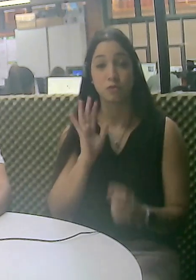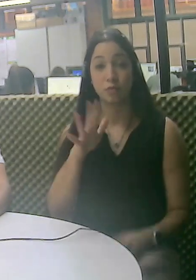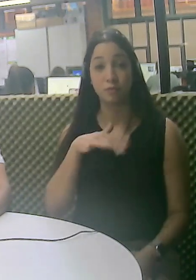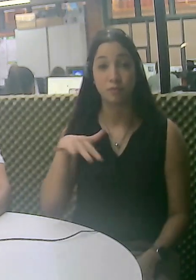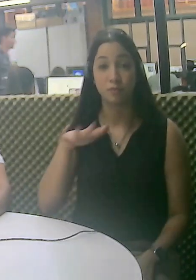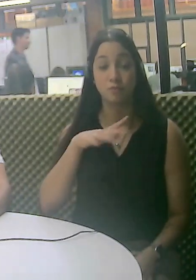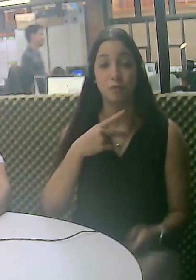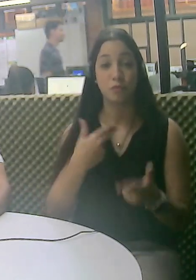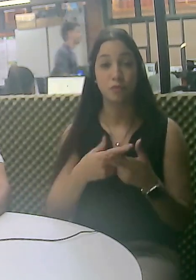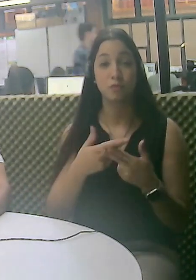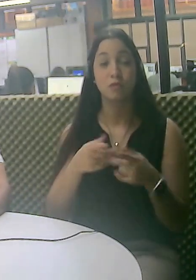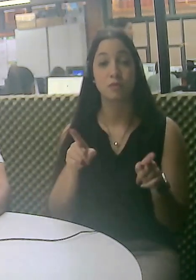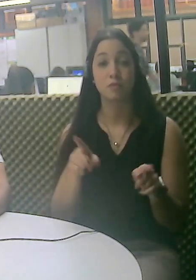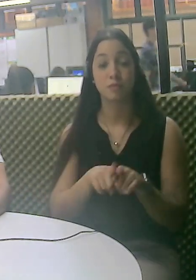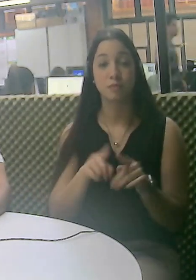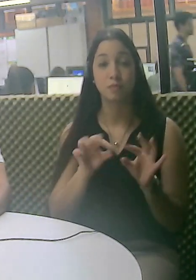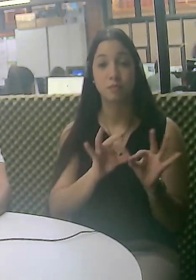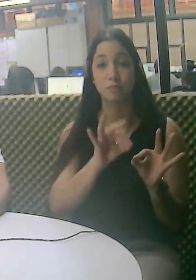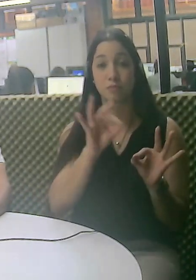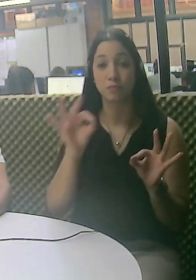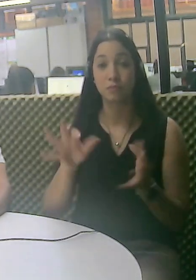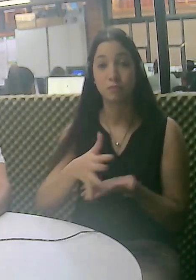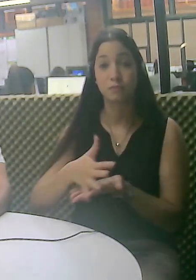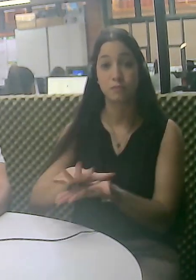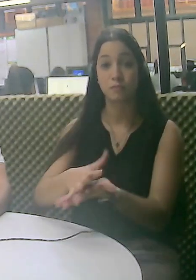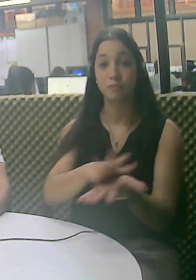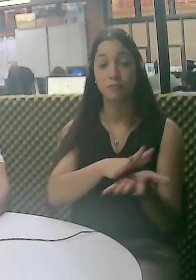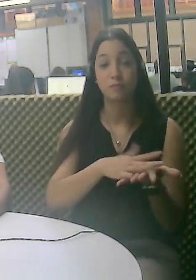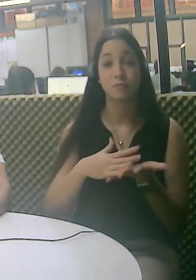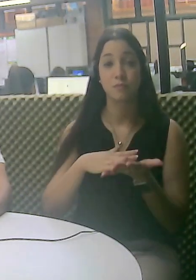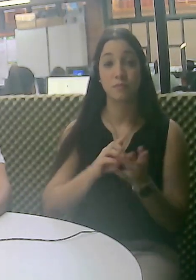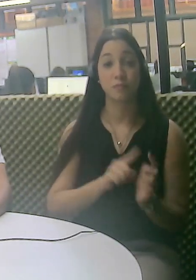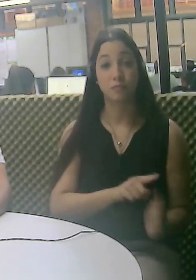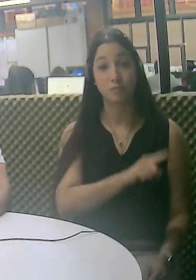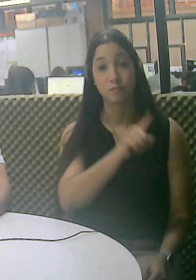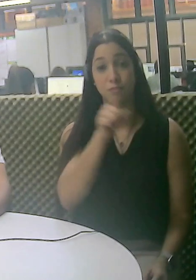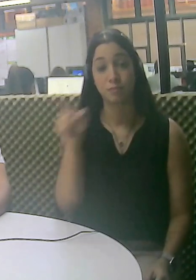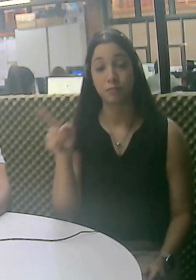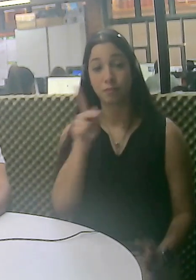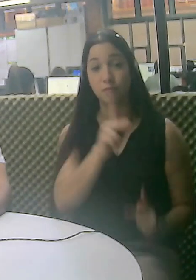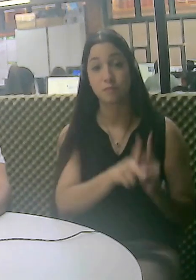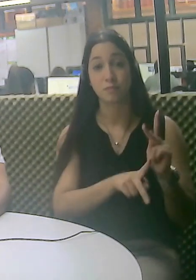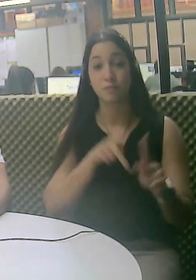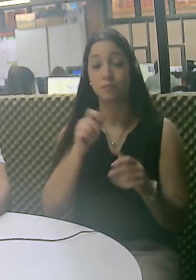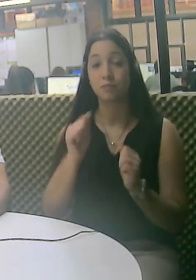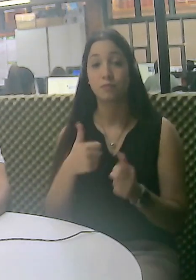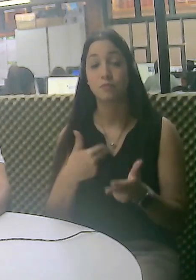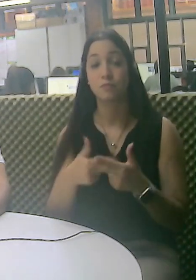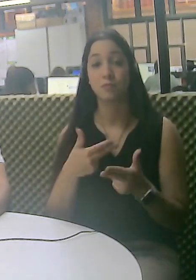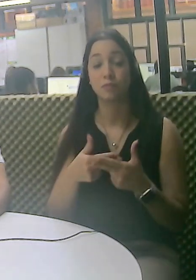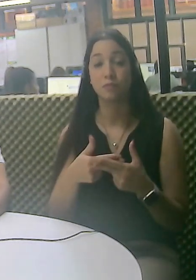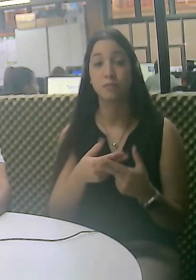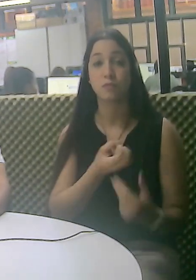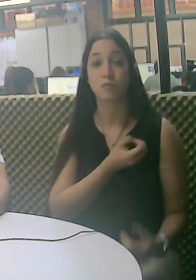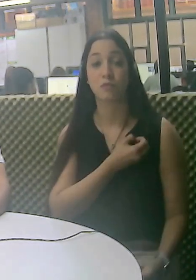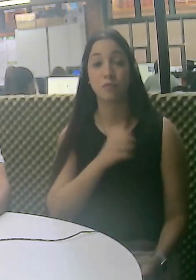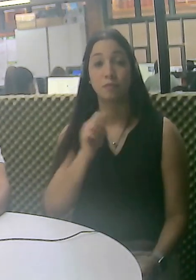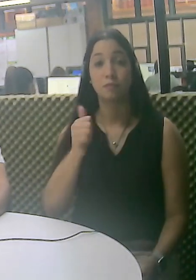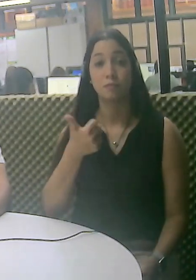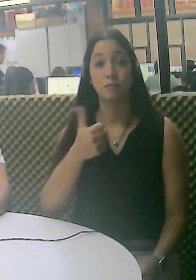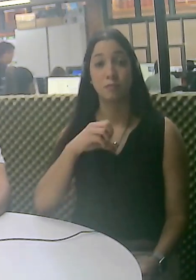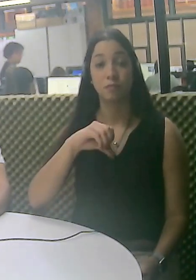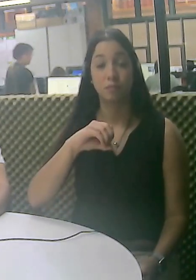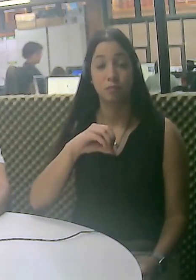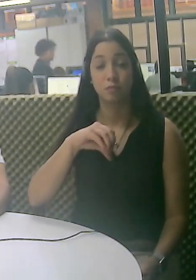ser utilizadas no trajeto até o Sambódromo. Para ir ao evento, a população poderá utilizar as linhas A109,